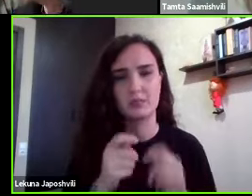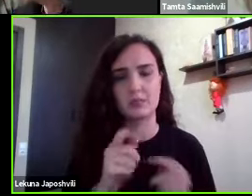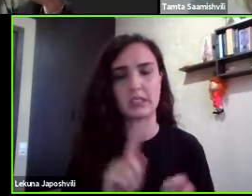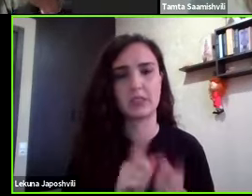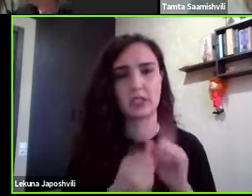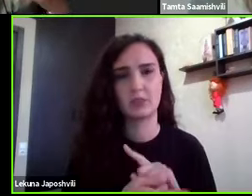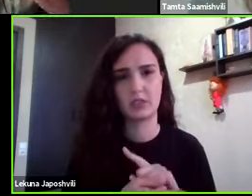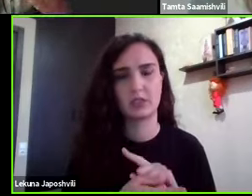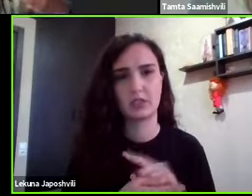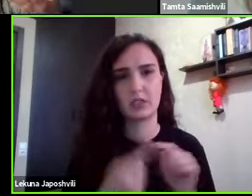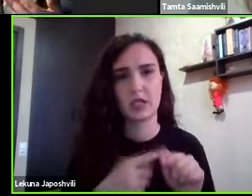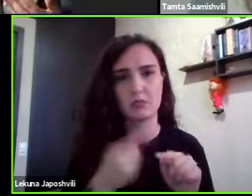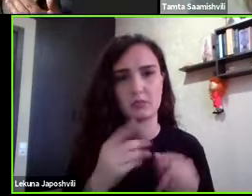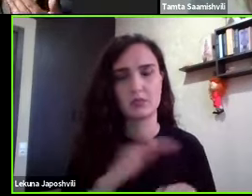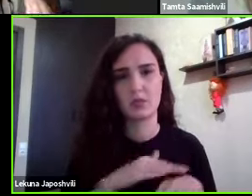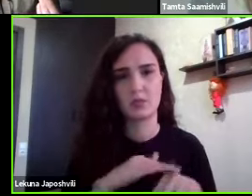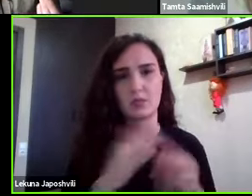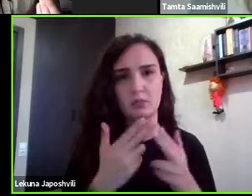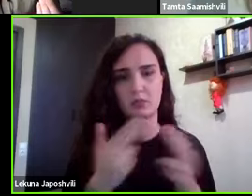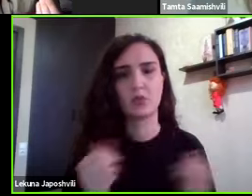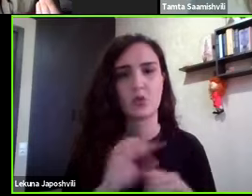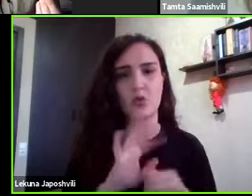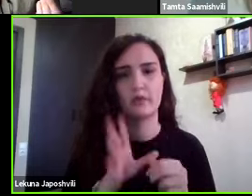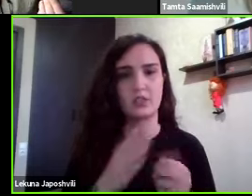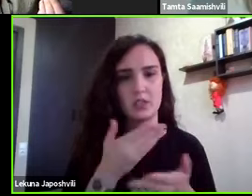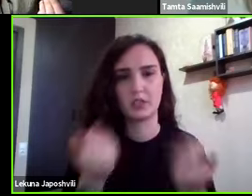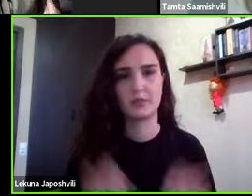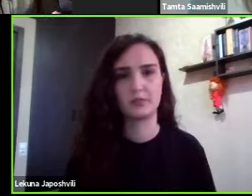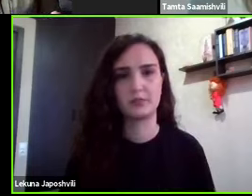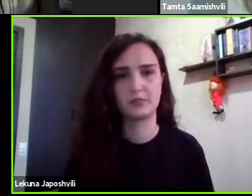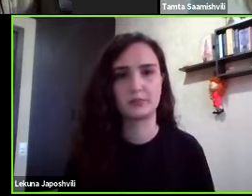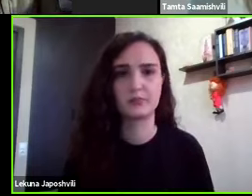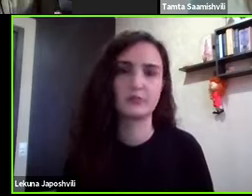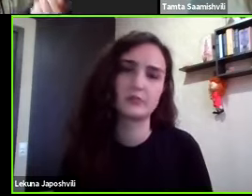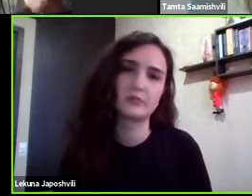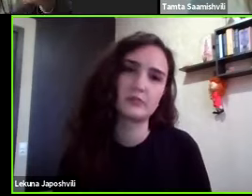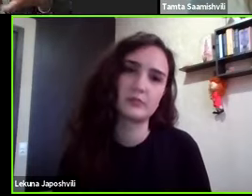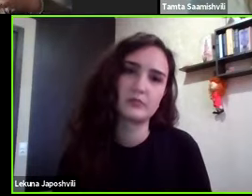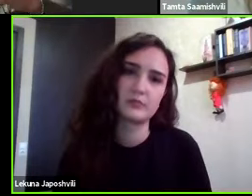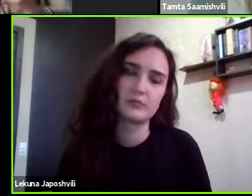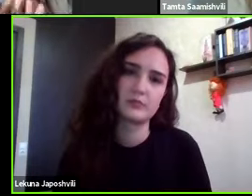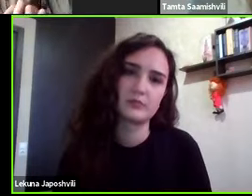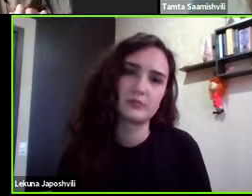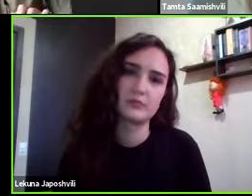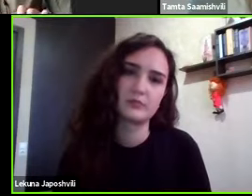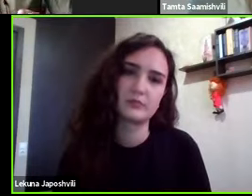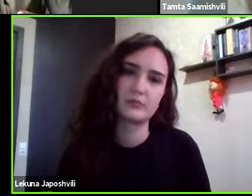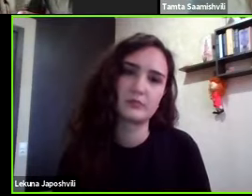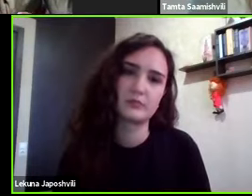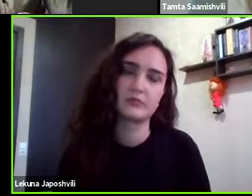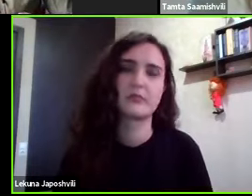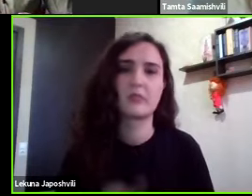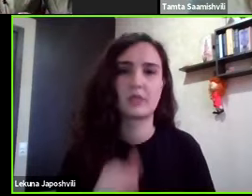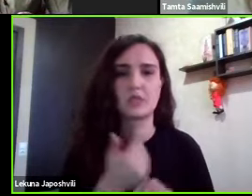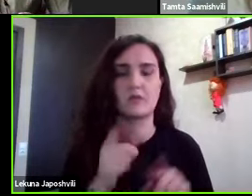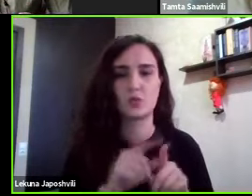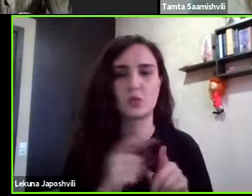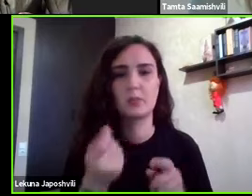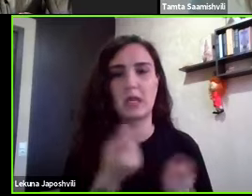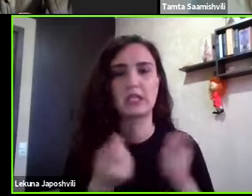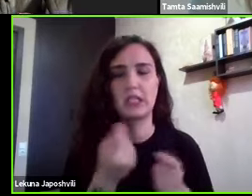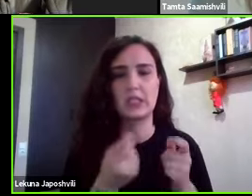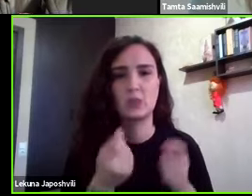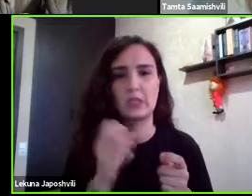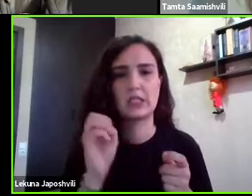გარდაქმნა, ამის მალამო რა თქმა უნდა COVID-ზე არ დაგვიცავს. დიახ. და ისევე როგორც ბაქტერიოციდული